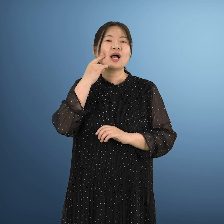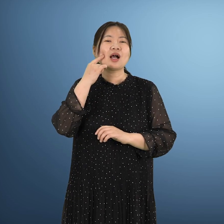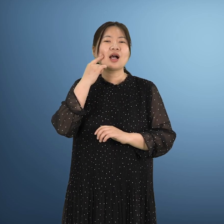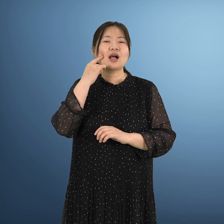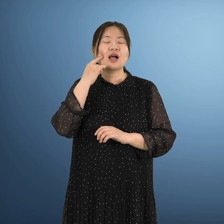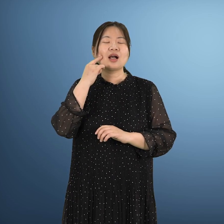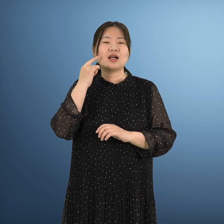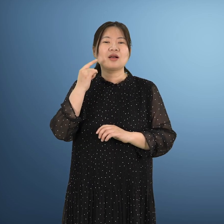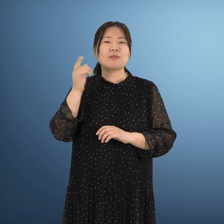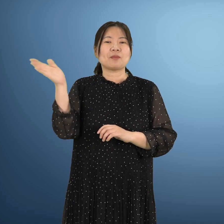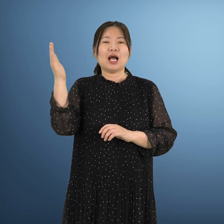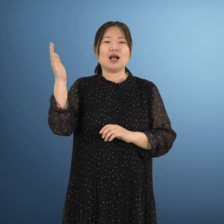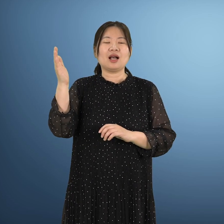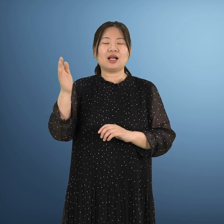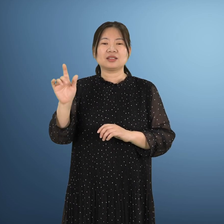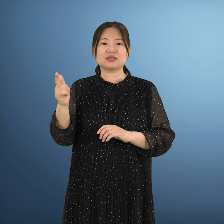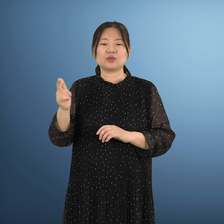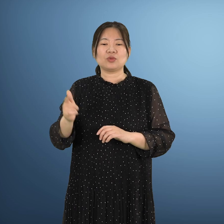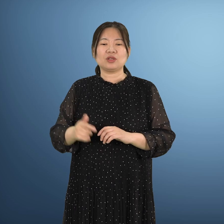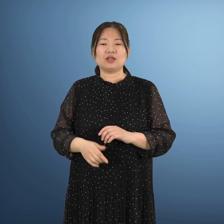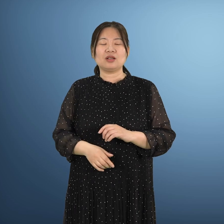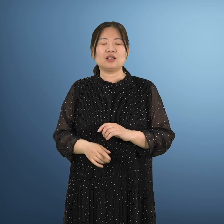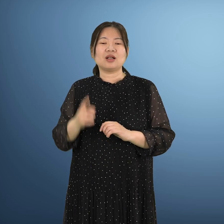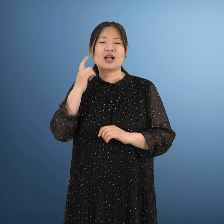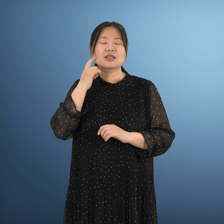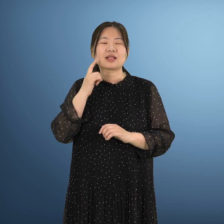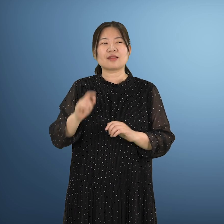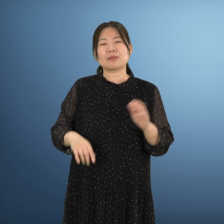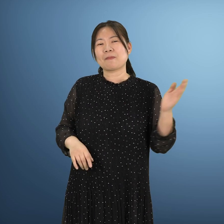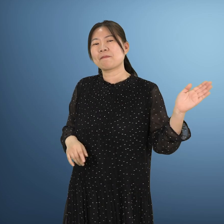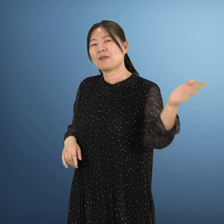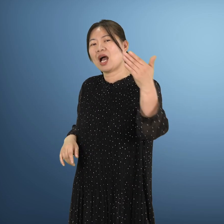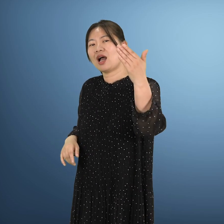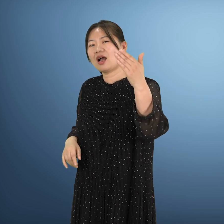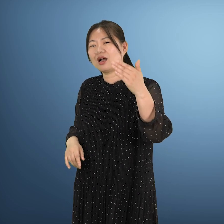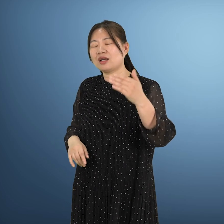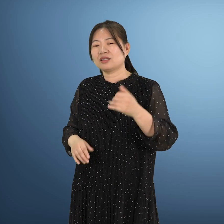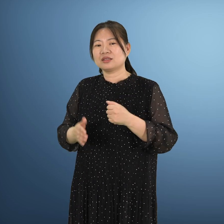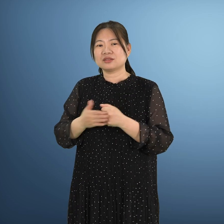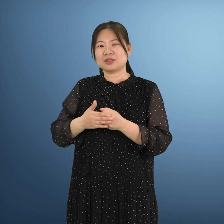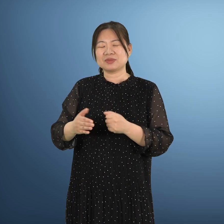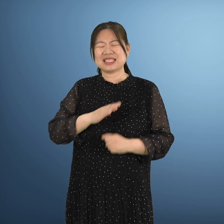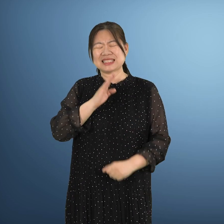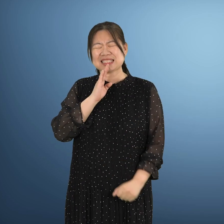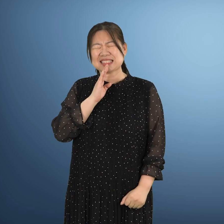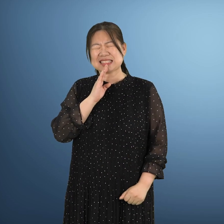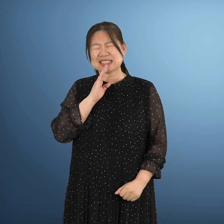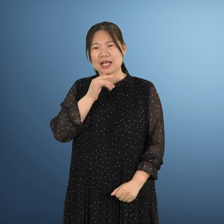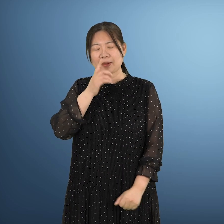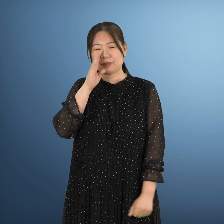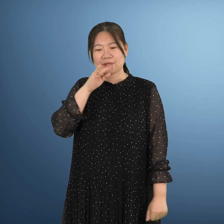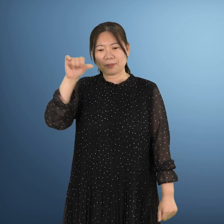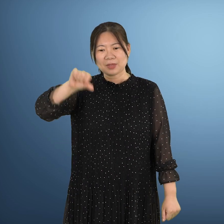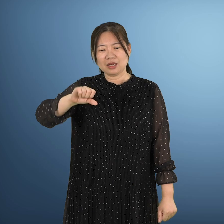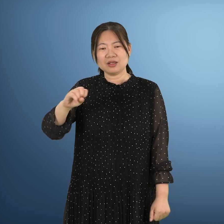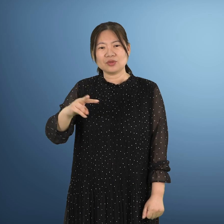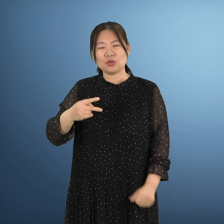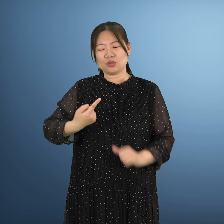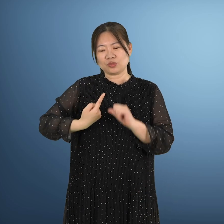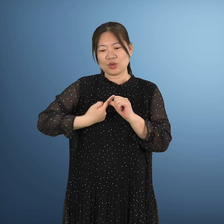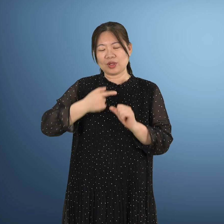돼요. 이게 얼마나 무서운 극단의 모독과 저주인지 알 수가 없어요.